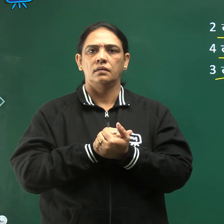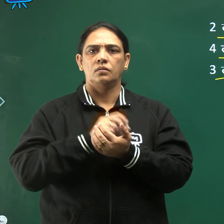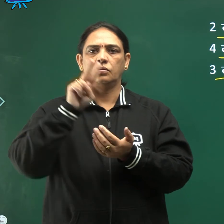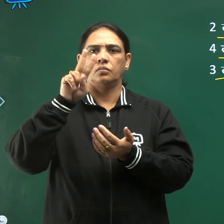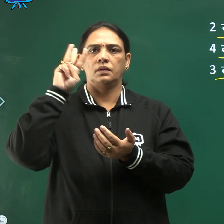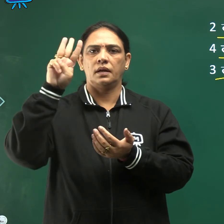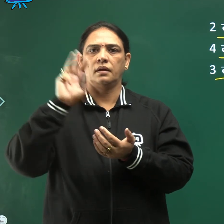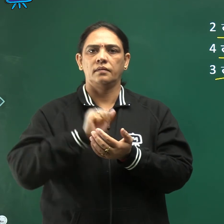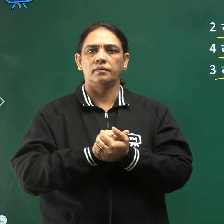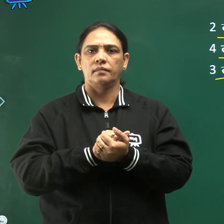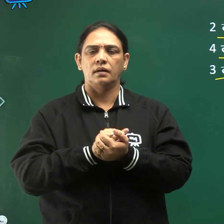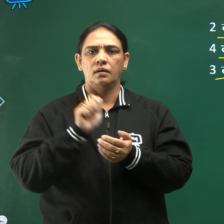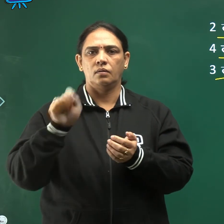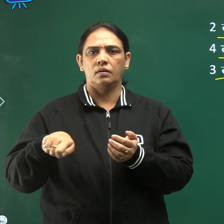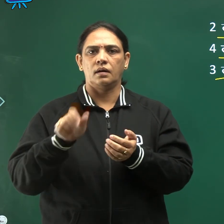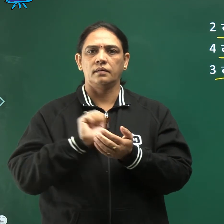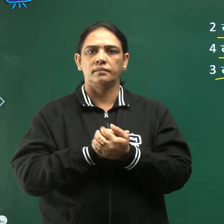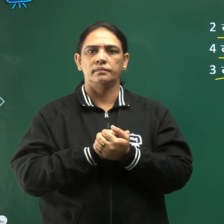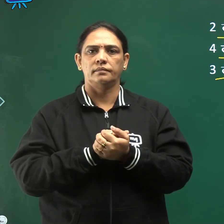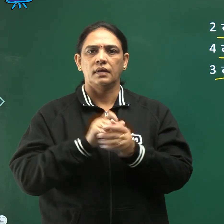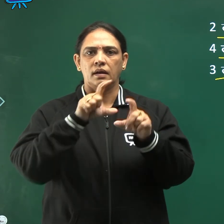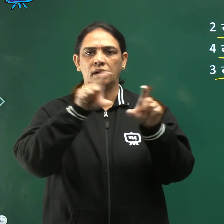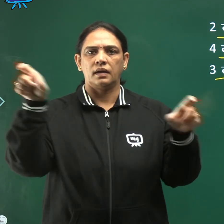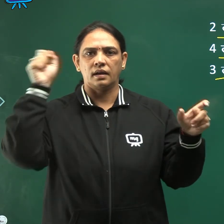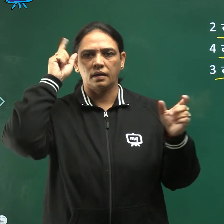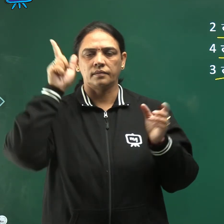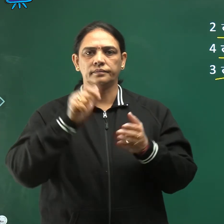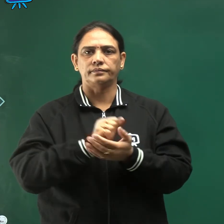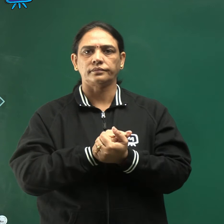23 होगा। समझ आ गया।